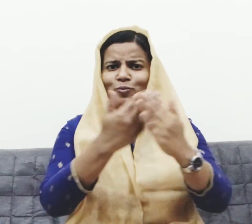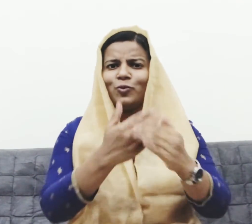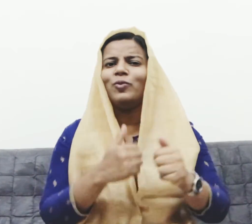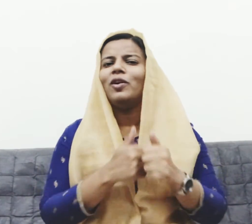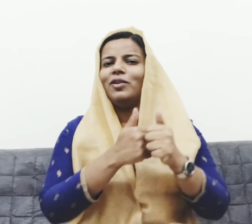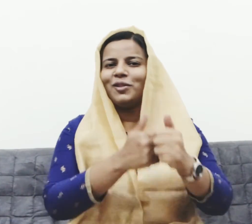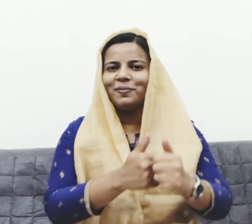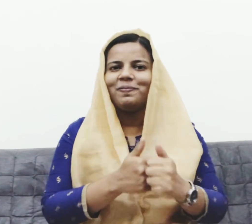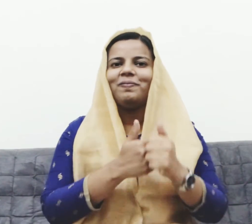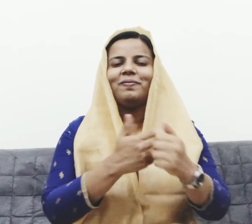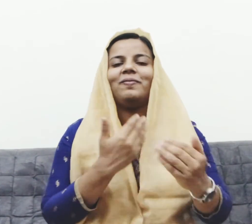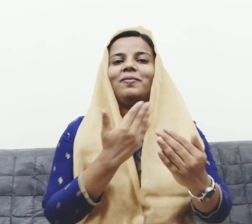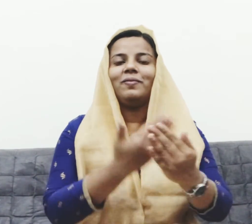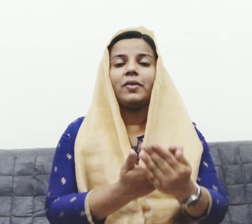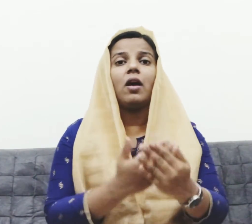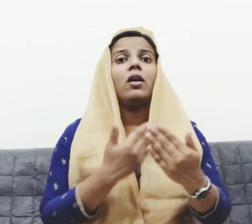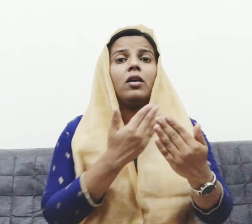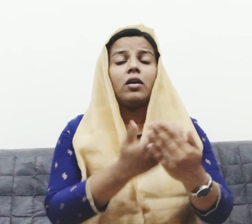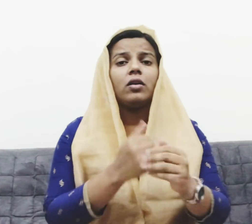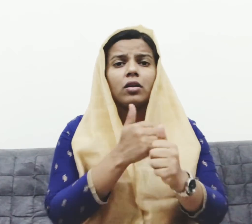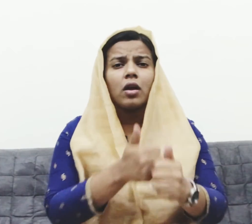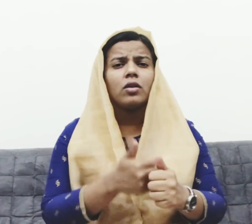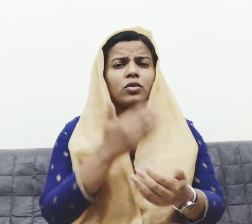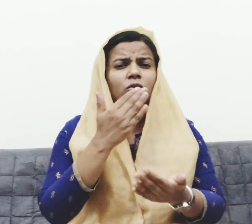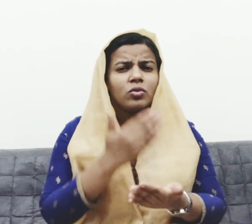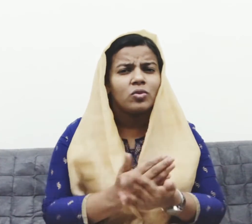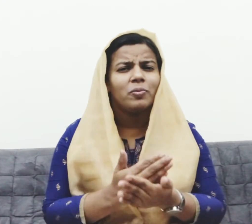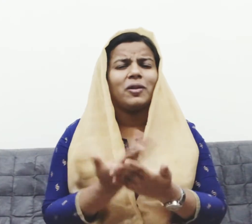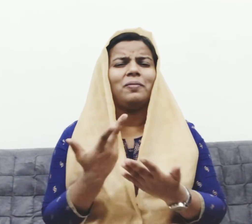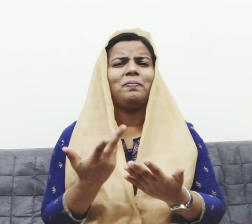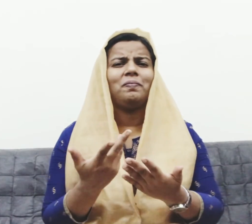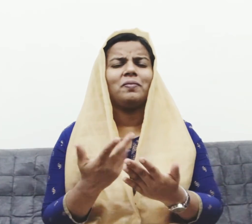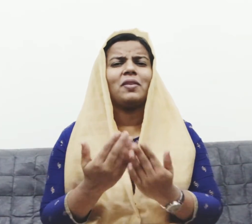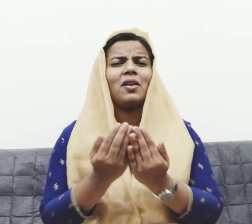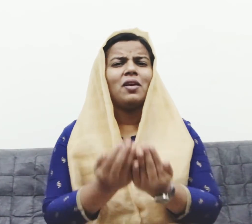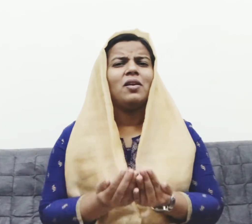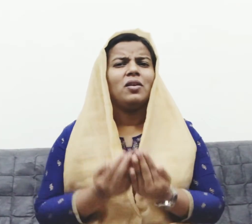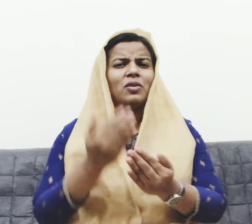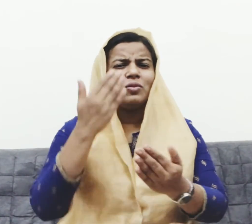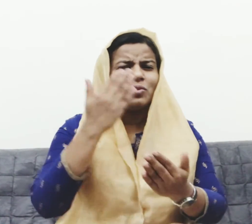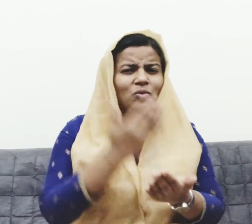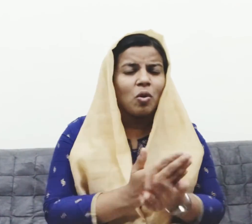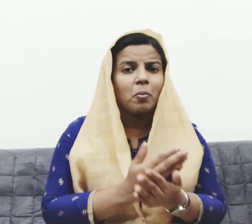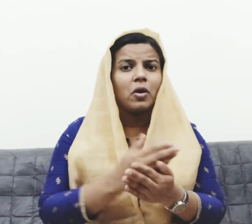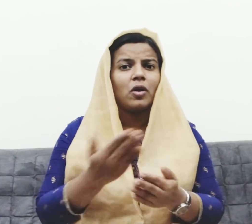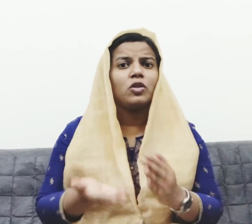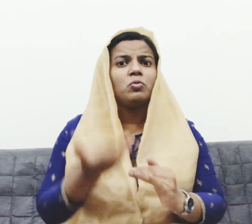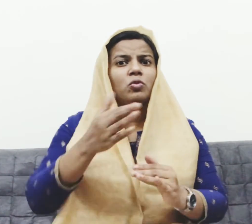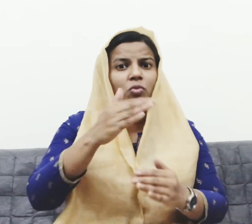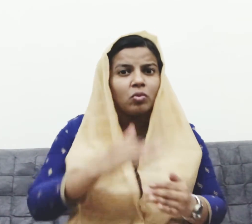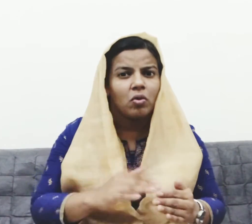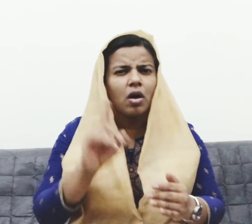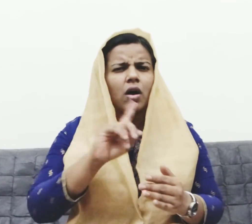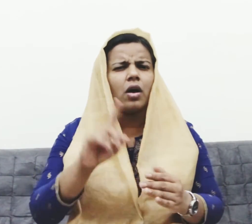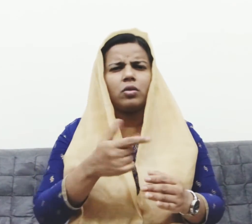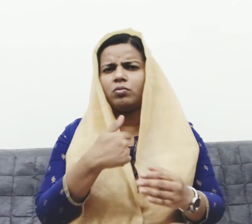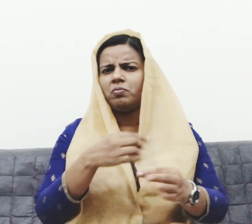യാത്രയിലാണ് ഞാൻ. അതുകൊണ്ട് ആ യാത്രയെ തടസ്സപ്പെടുത്തുന്ന, ആ യാത്രയെ വേഗത കുറയ്ക്കുന്ന ഒന്നും അക്സെപ്റ്റ് ചെയ്യാൻ പാടില്ല.